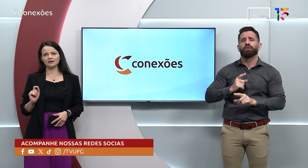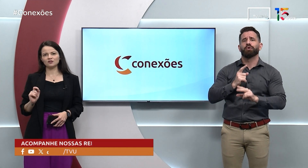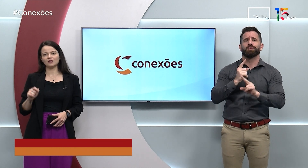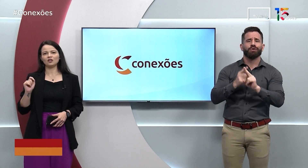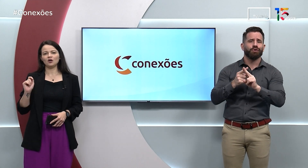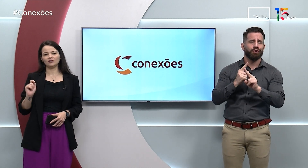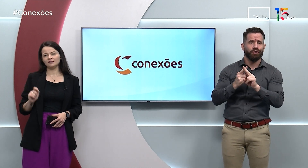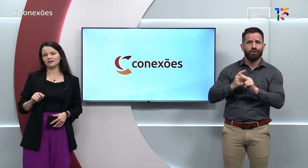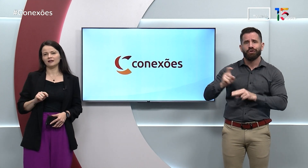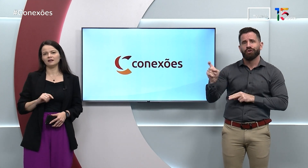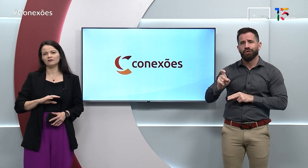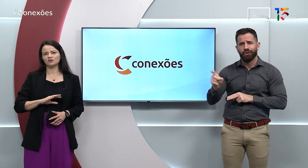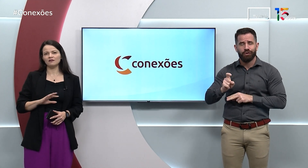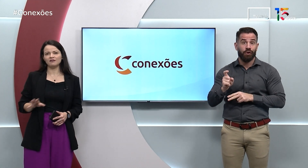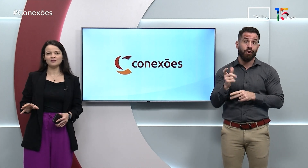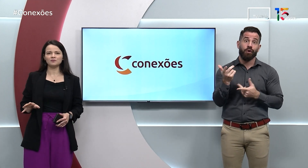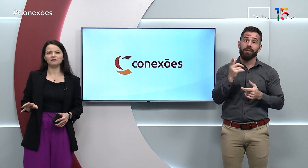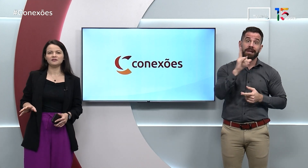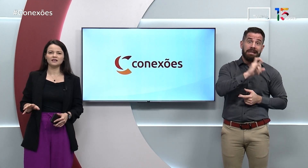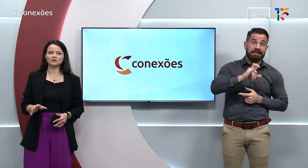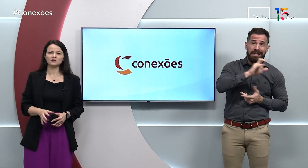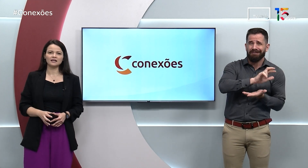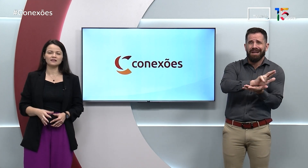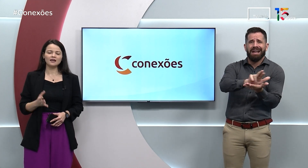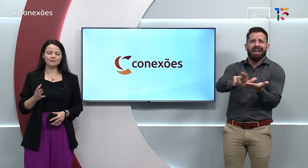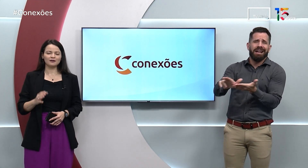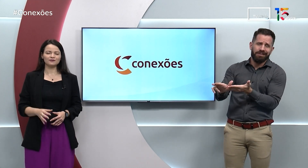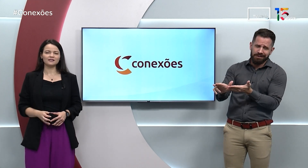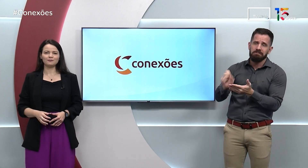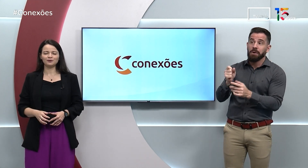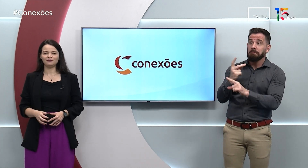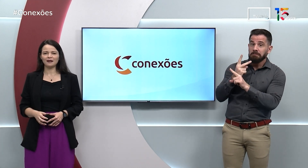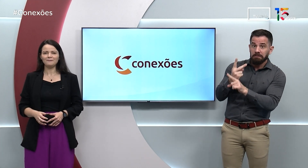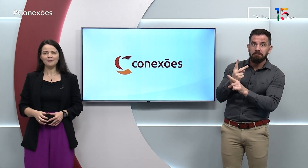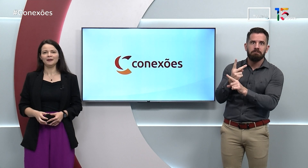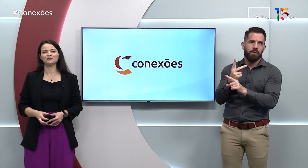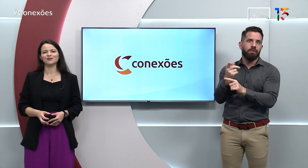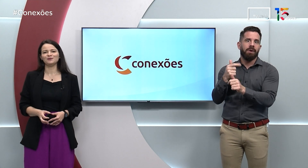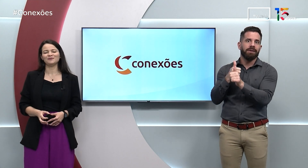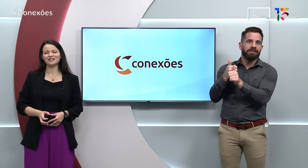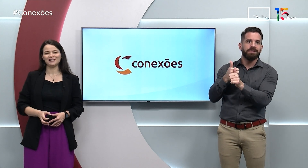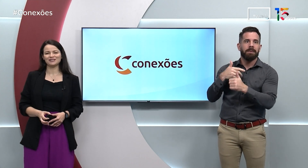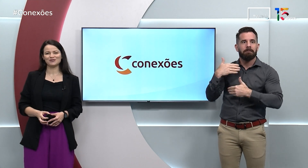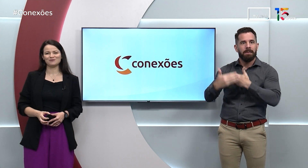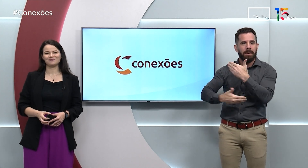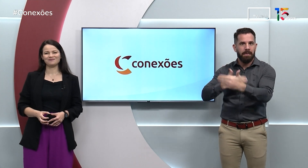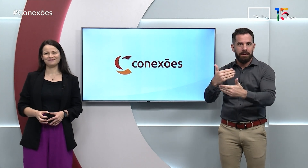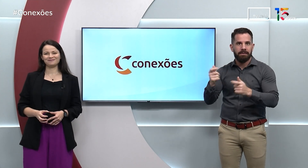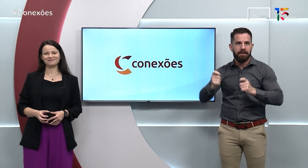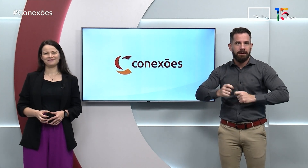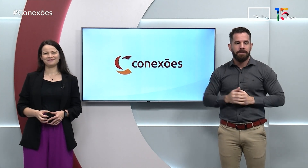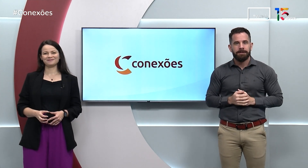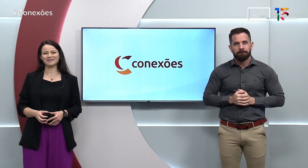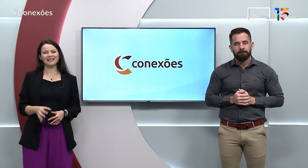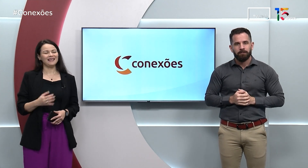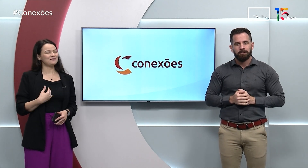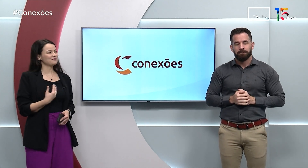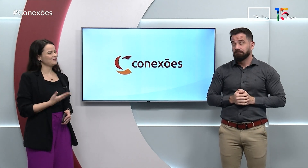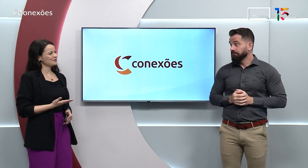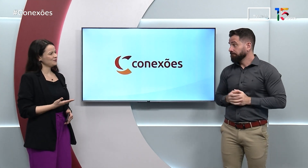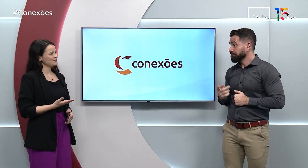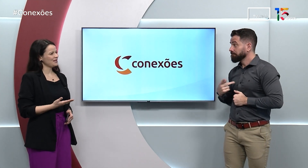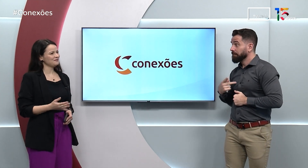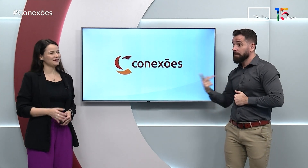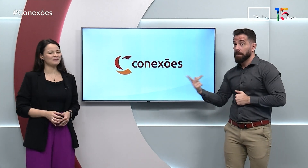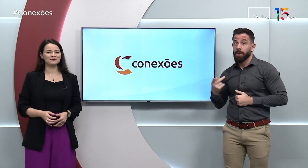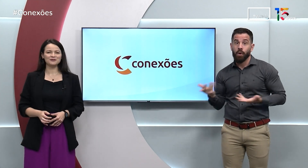X, TikTok, Instagram. A gente tem vários perfis em redes sociais para você poder ficar bem pertinho da gente. Eu e o